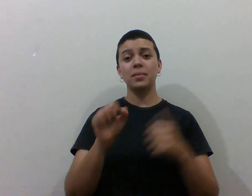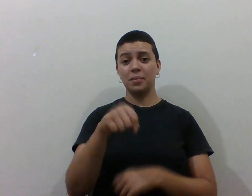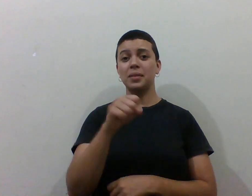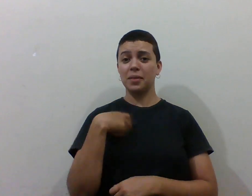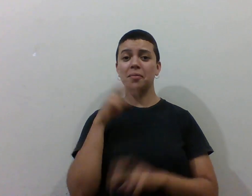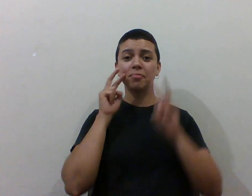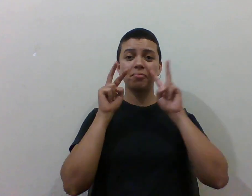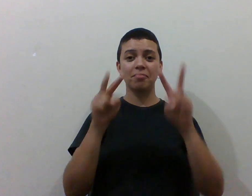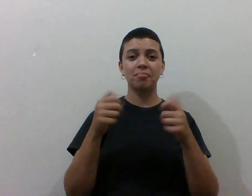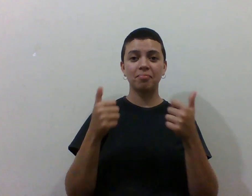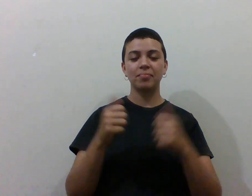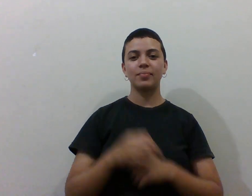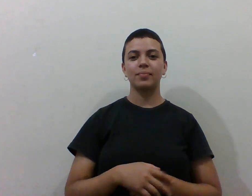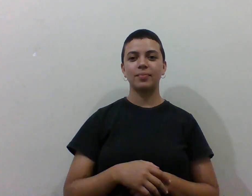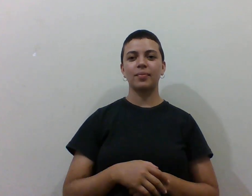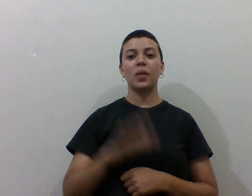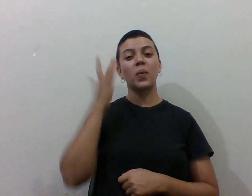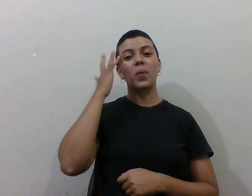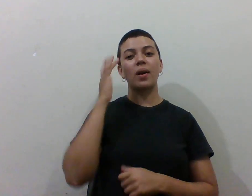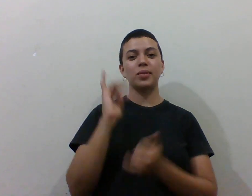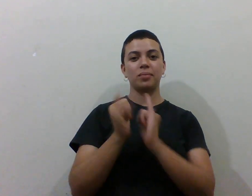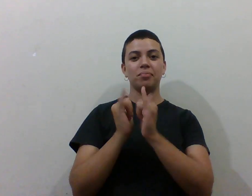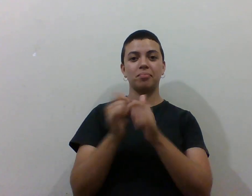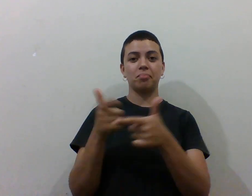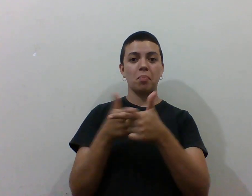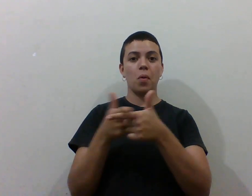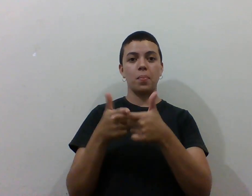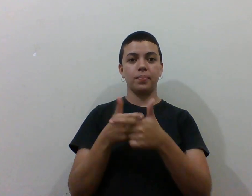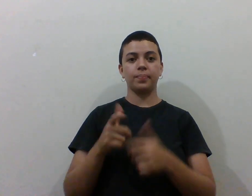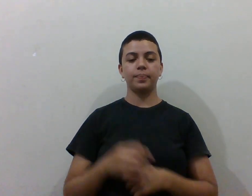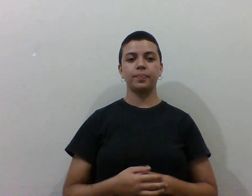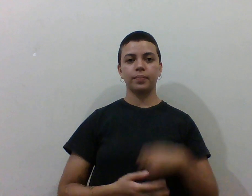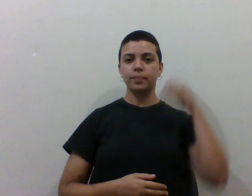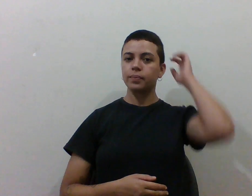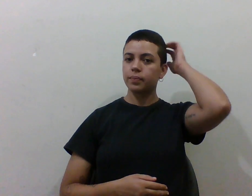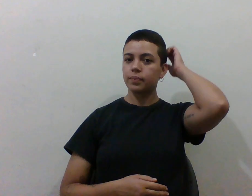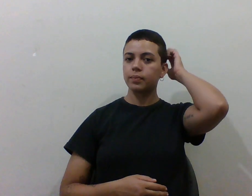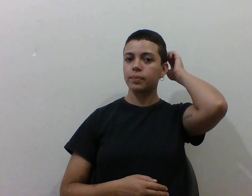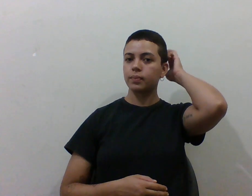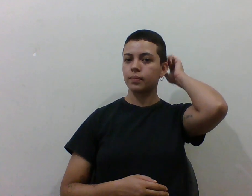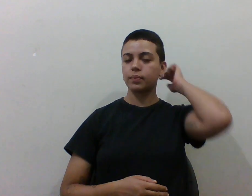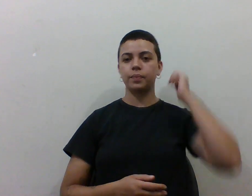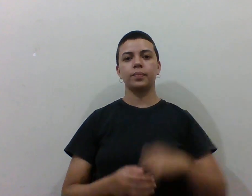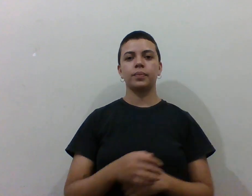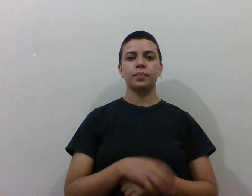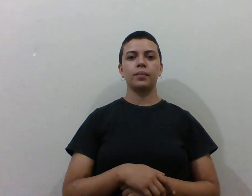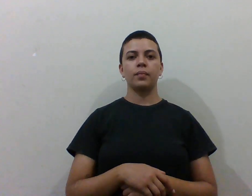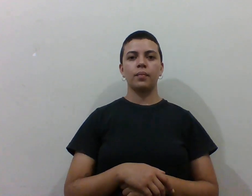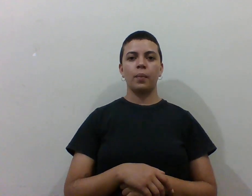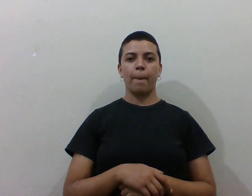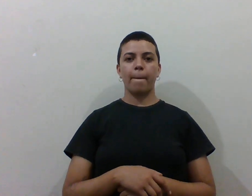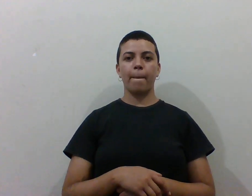carinha aí enquanto você falava da última ideia sobre a questão das redes sobre integrar né dupla eu aqui super